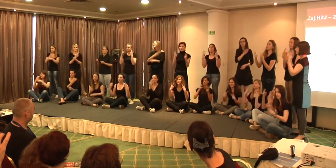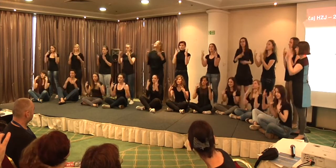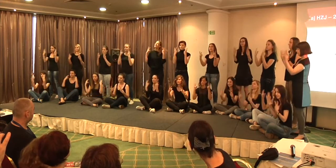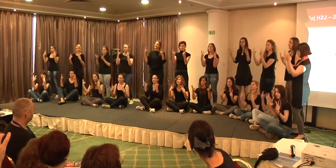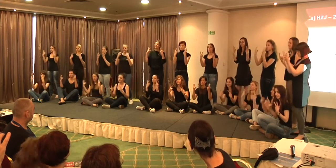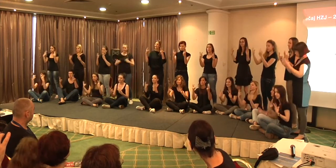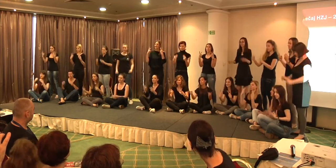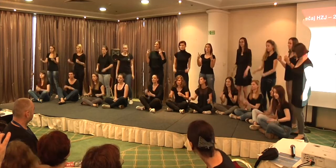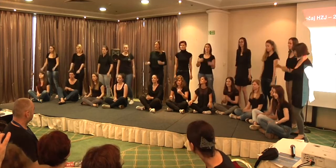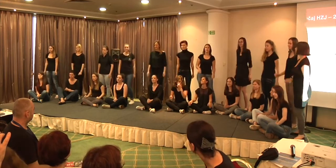vrijedim više.